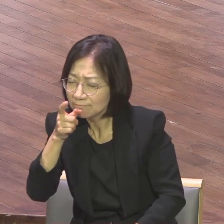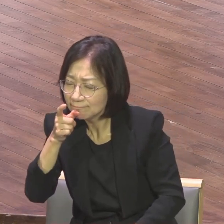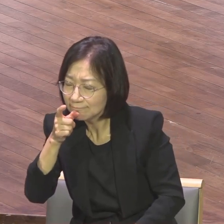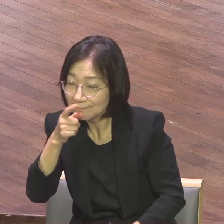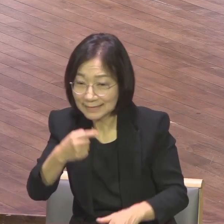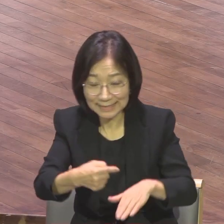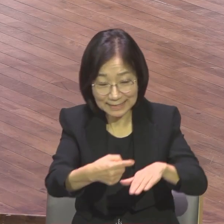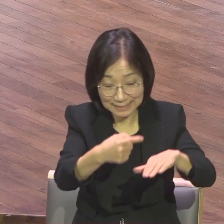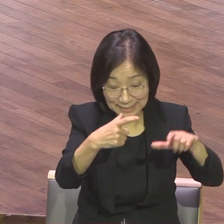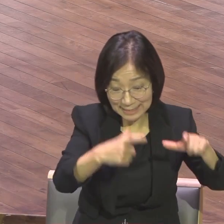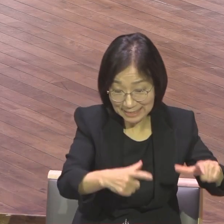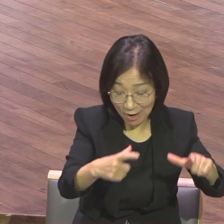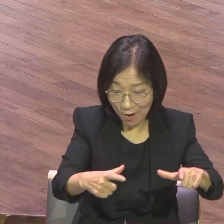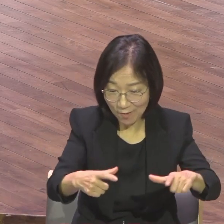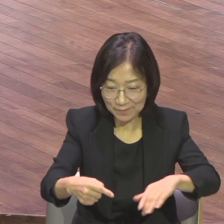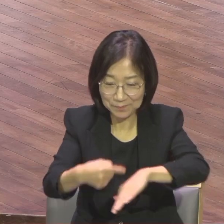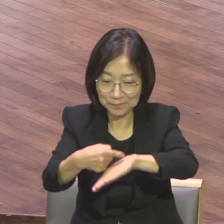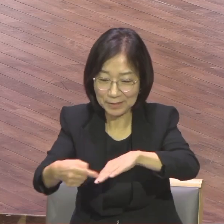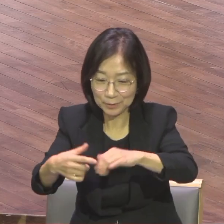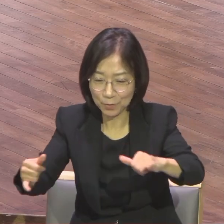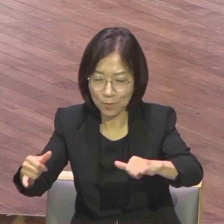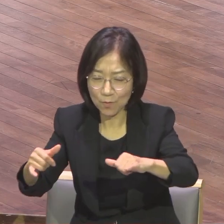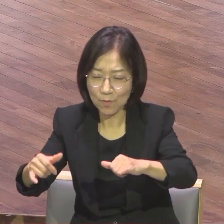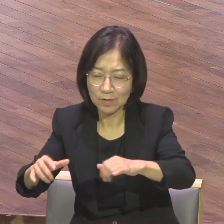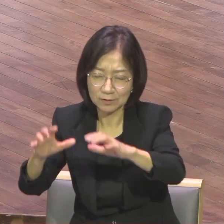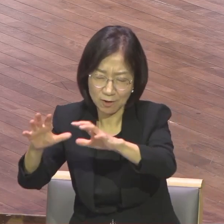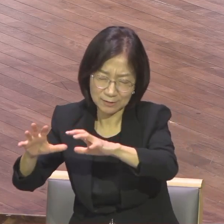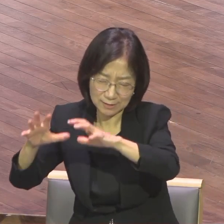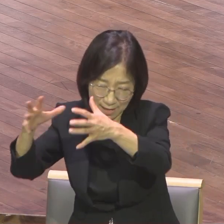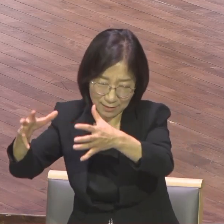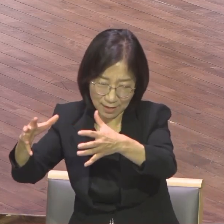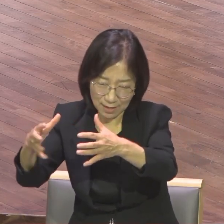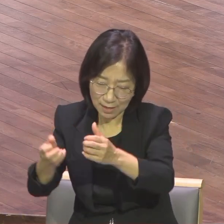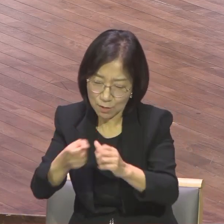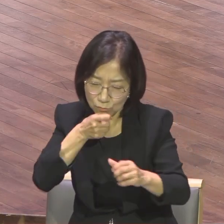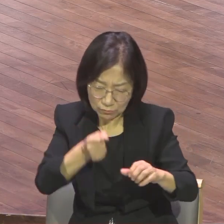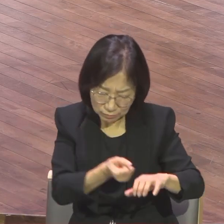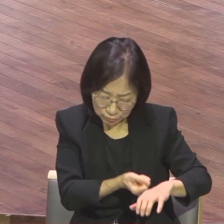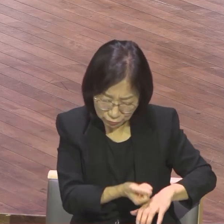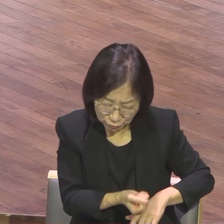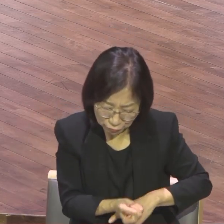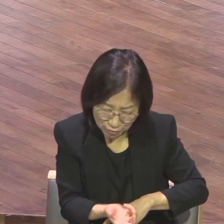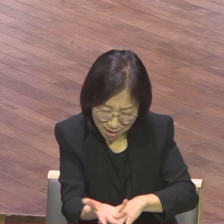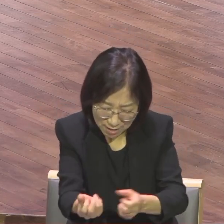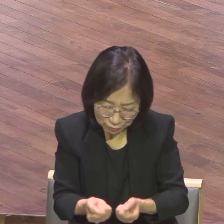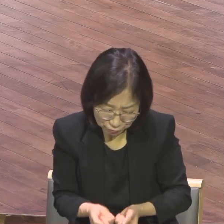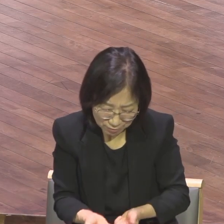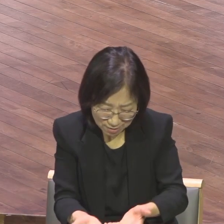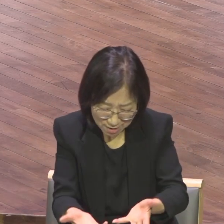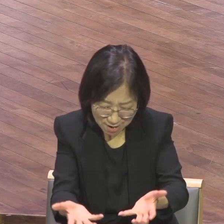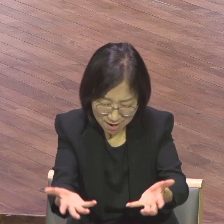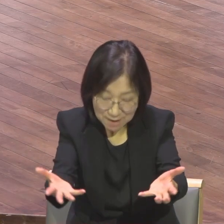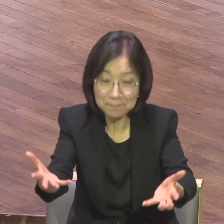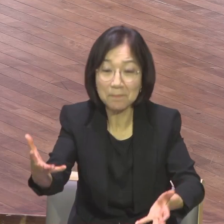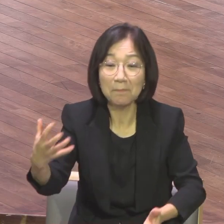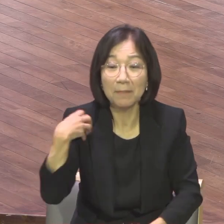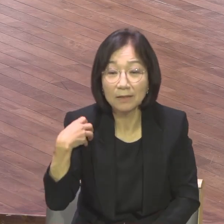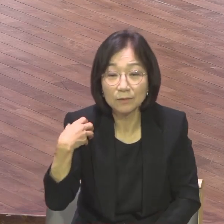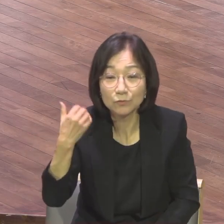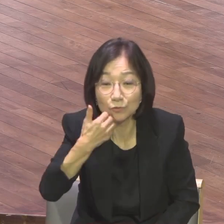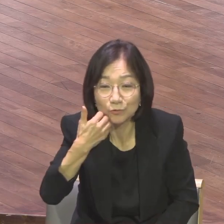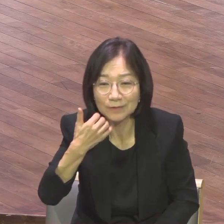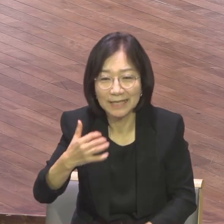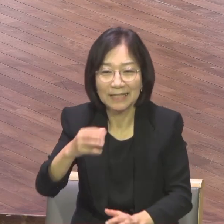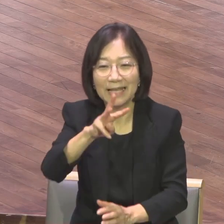쫙 전민적으로 흘러가도록 해야 될 것이 교회 사명이다. 예원교가 해야 될 사명이다. 치유와